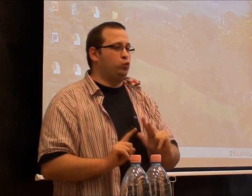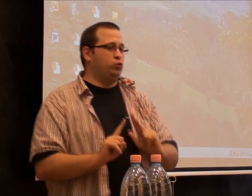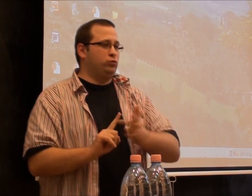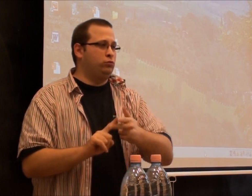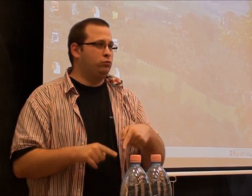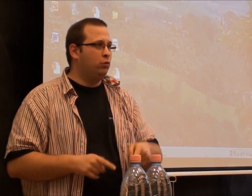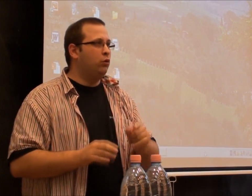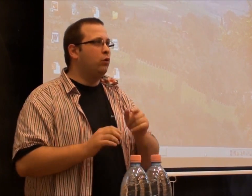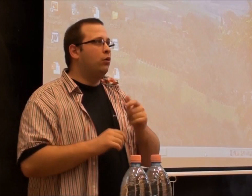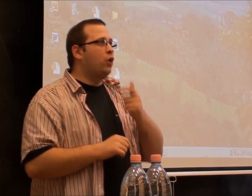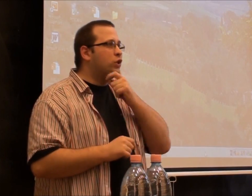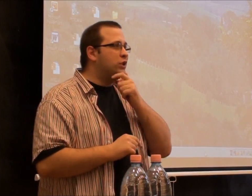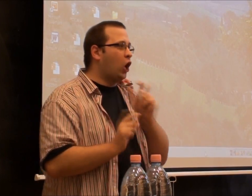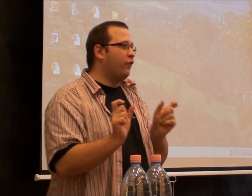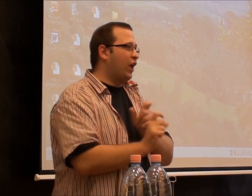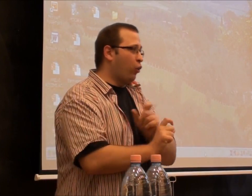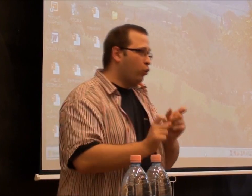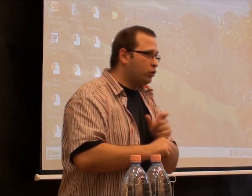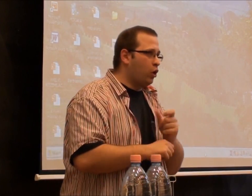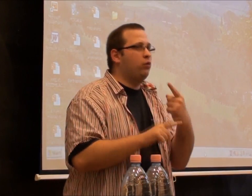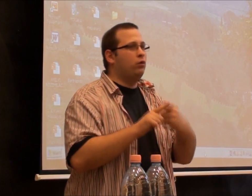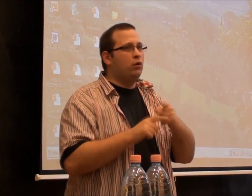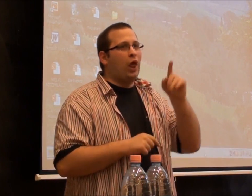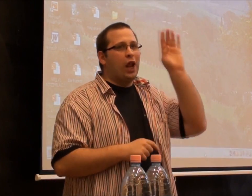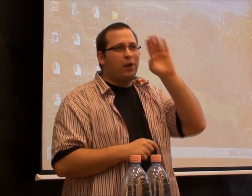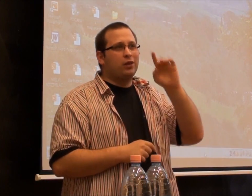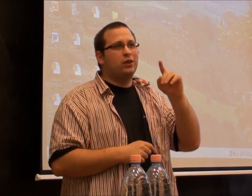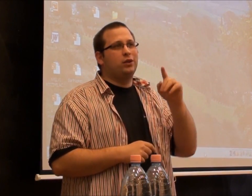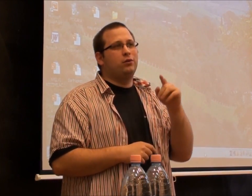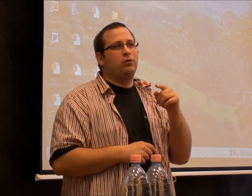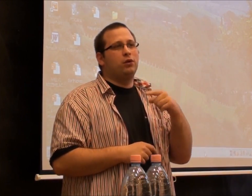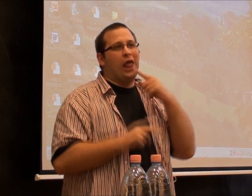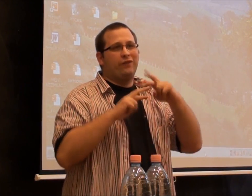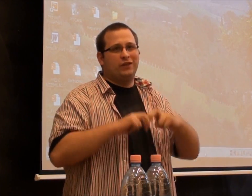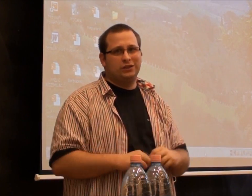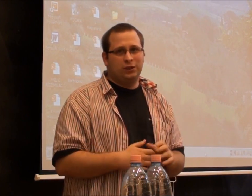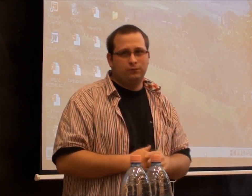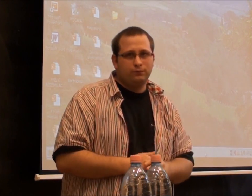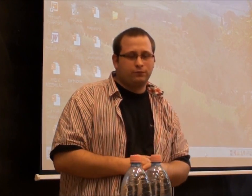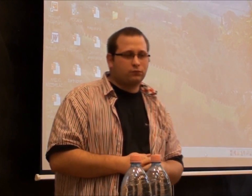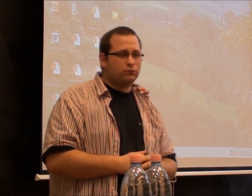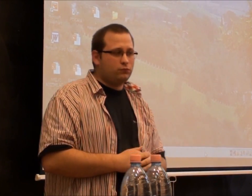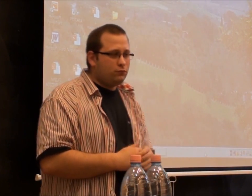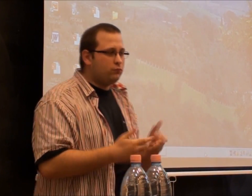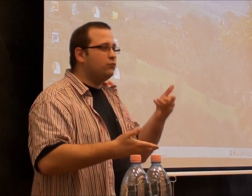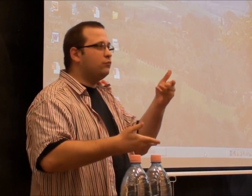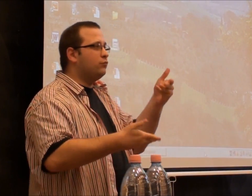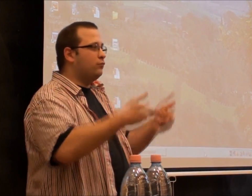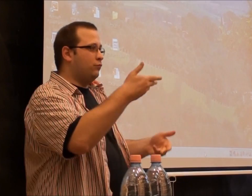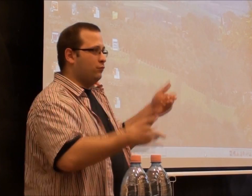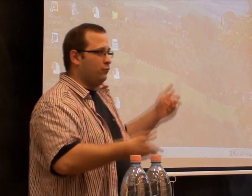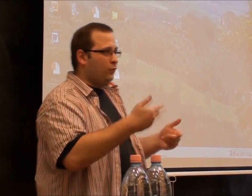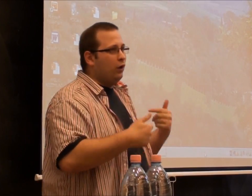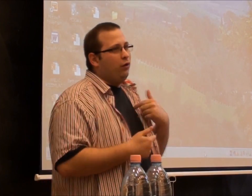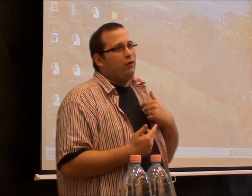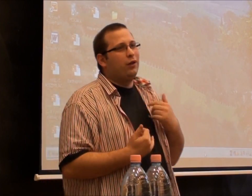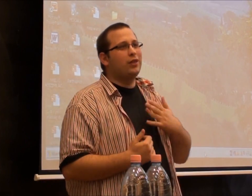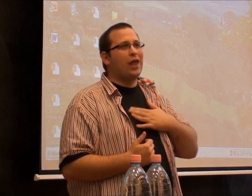Mindkettőt félretettem, és most klasszika, filológia, elmélet és nyelvészettel foglalkozom. Ugye